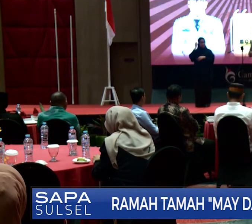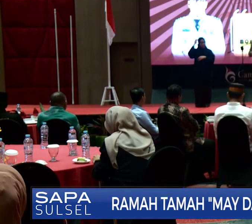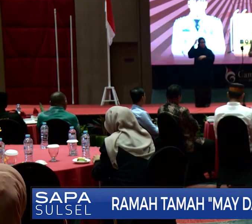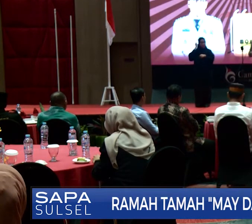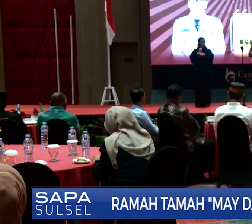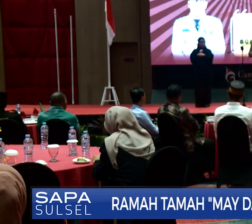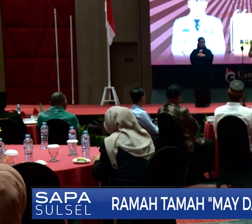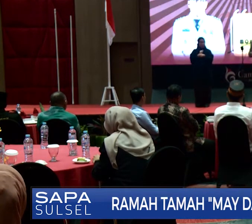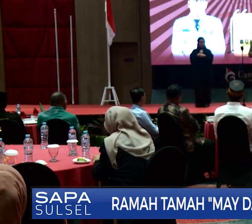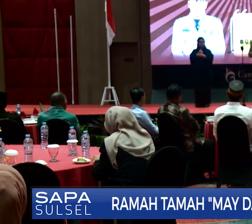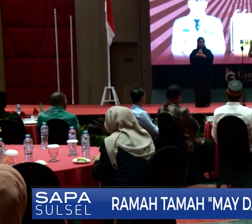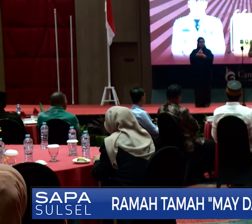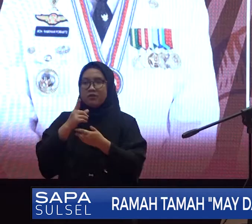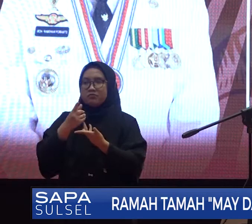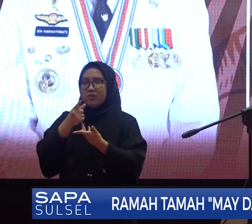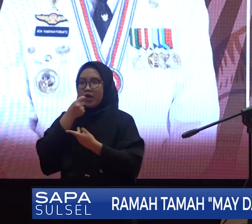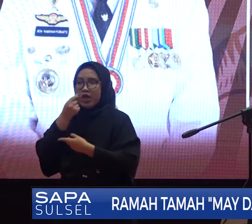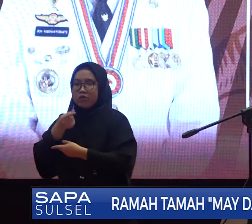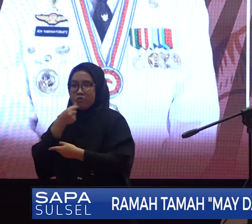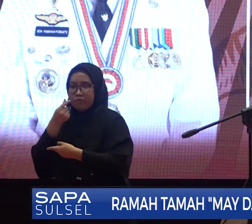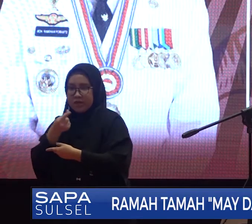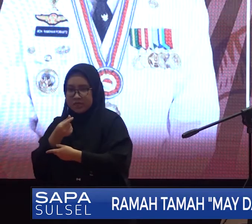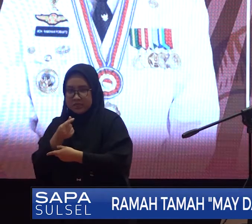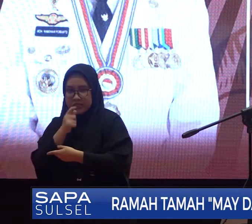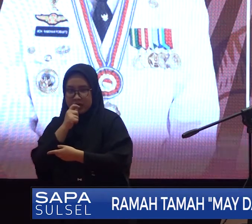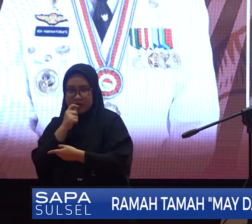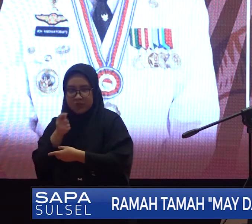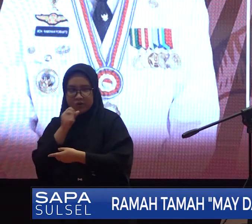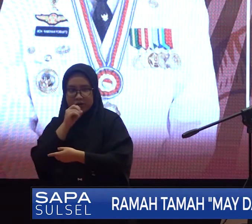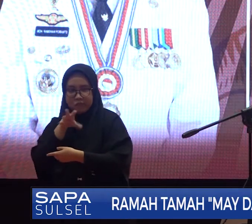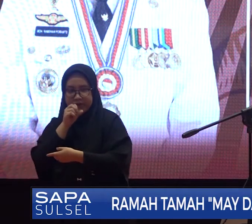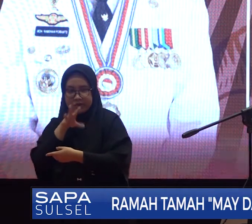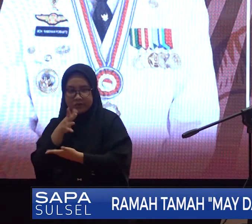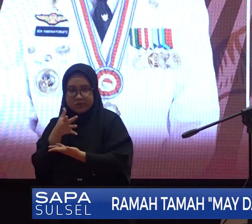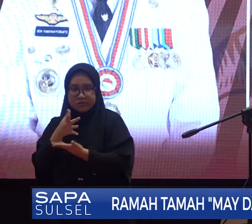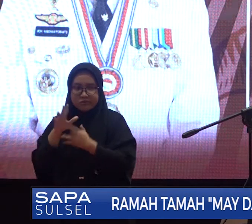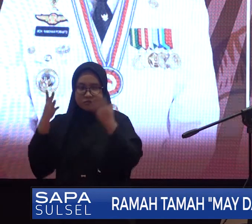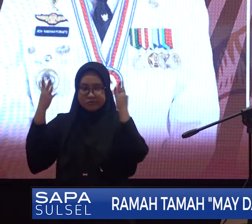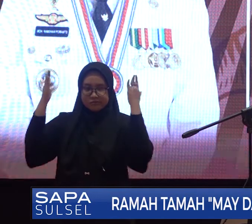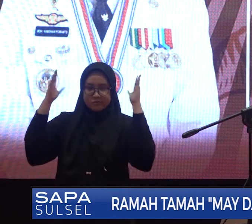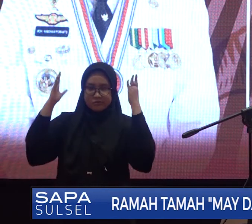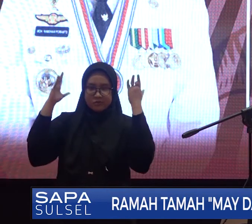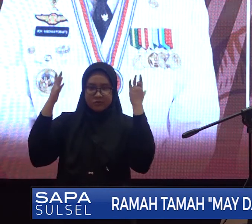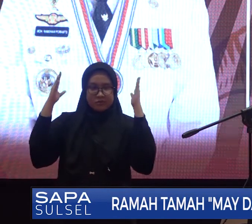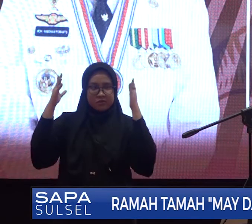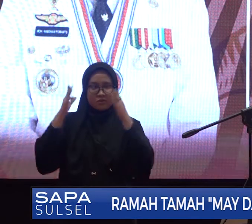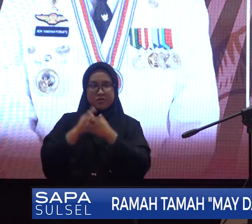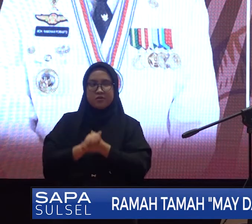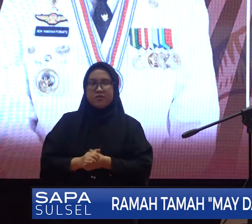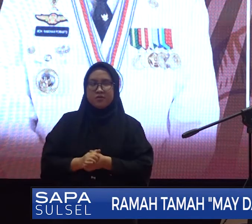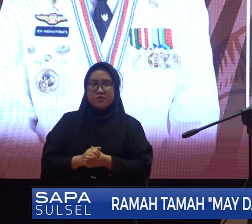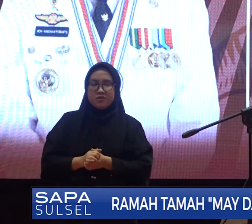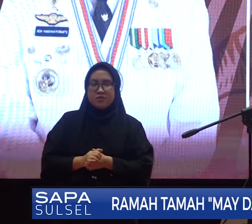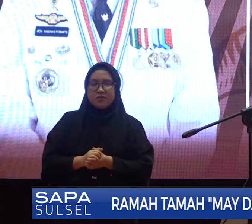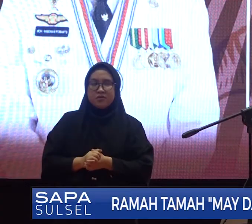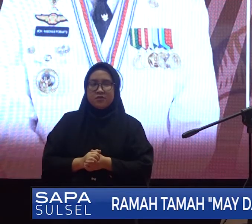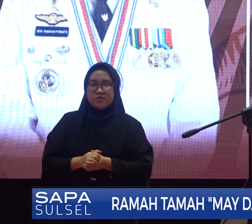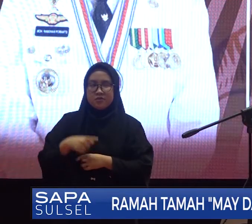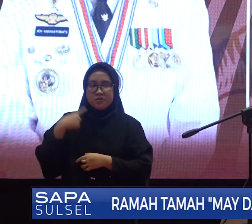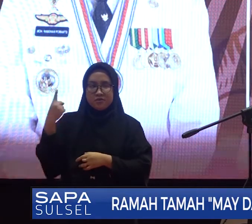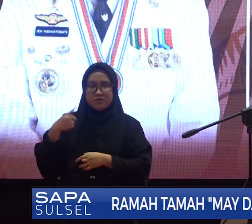rekomendasi yang belum dipenuhi dengan baik ya saya ya